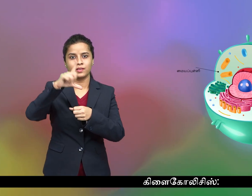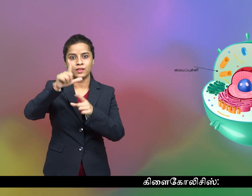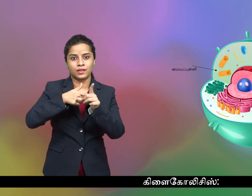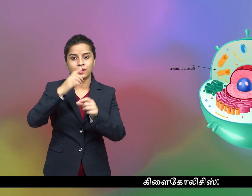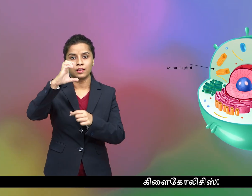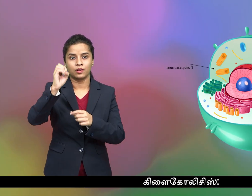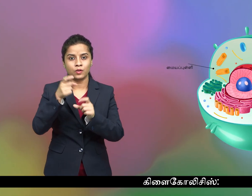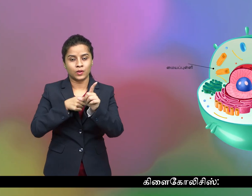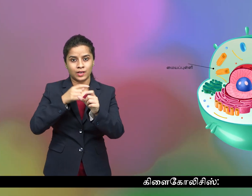கிளைகோசிஸ்.